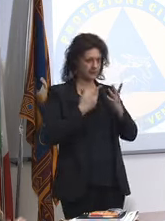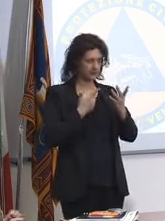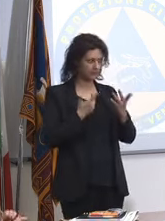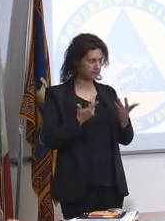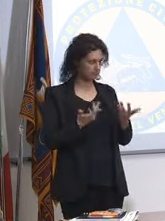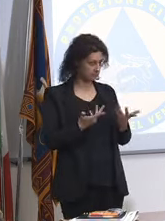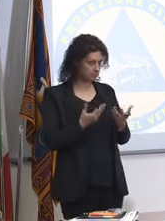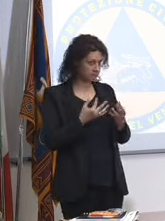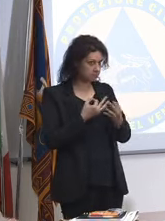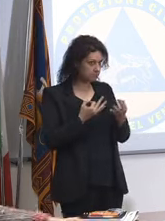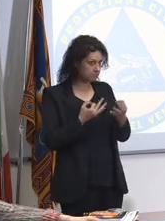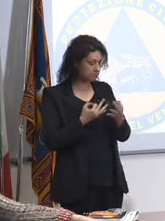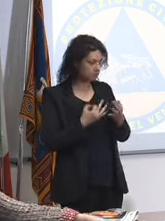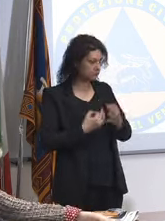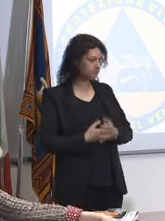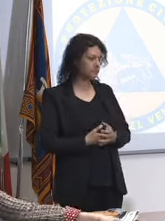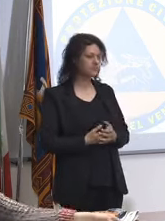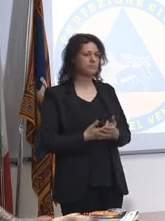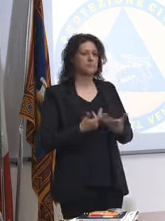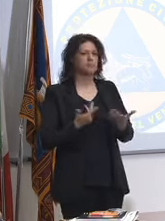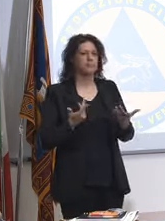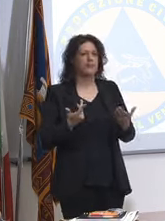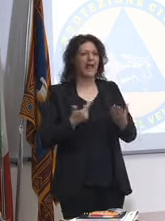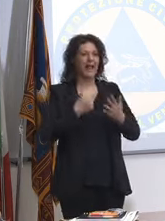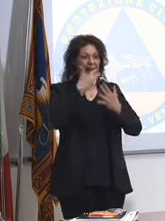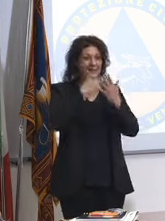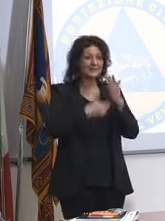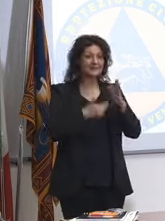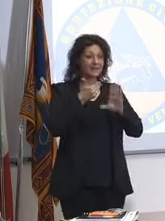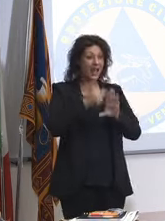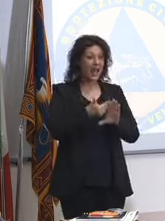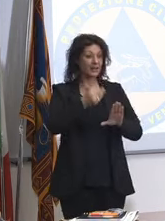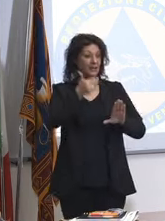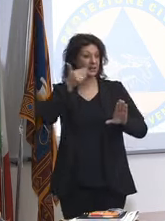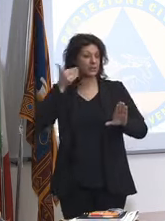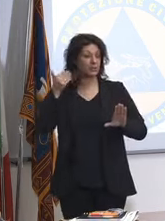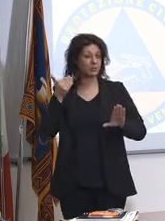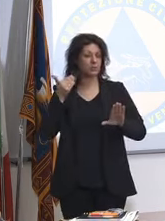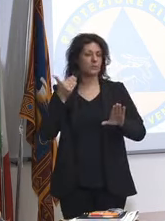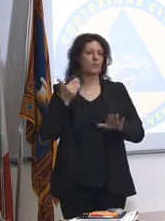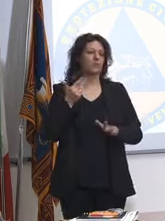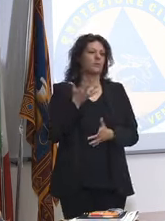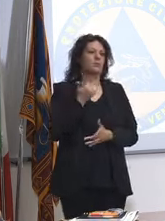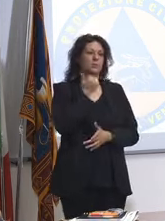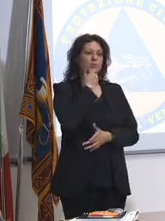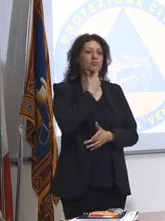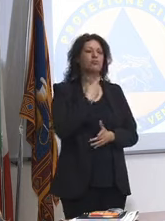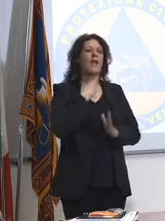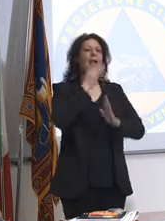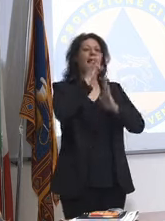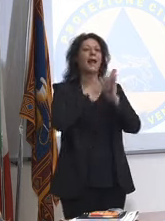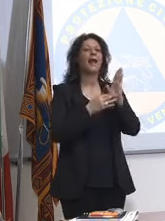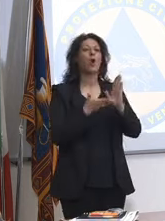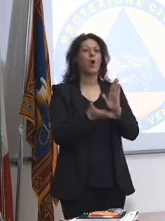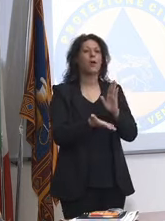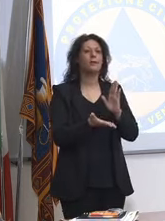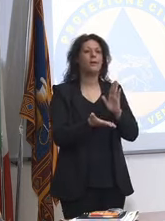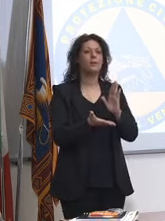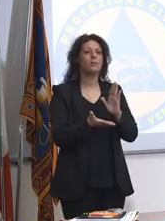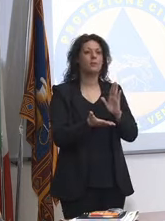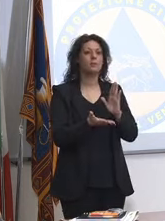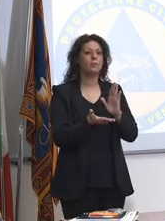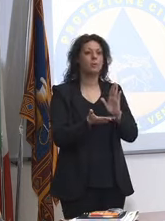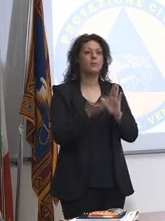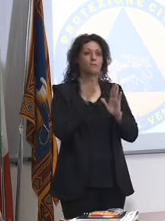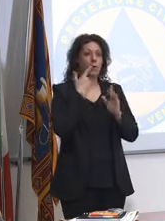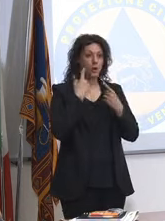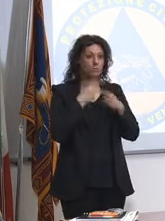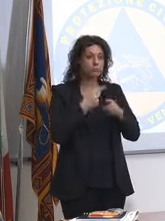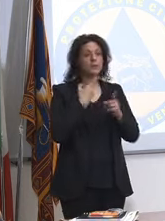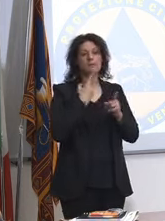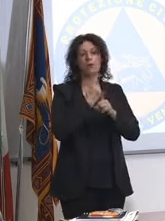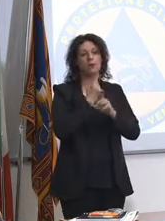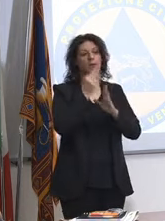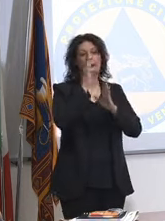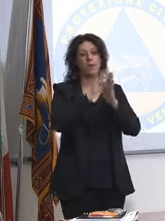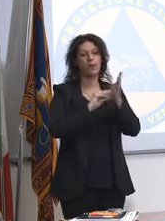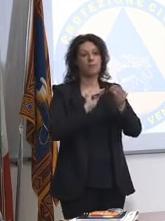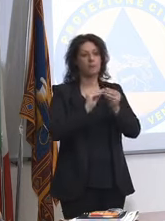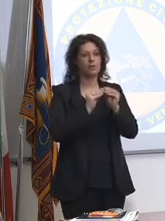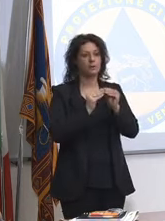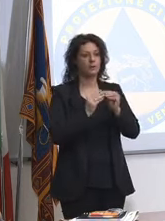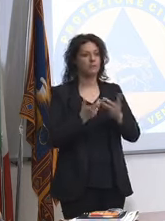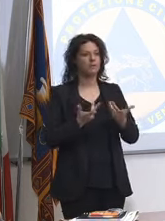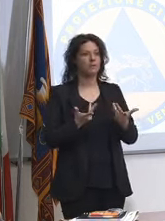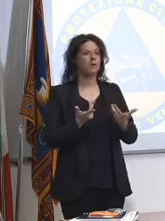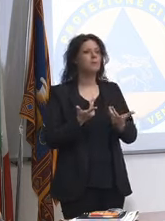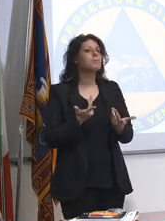Anticipare la presentazione delle liste, a parte il fatto che c'è un regolamento, bisogna far modificare il regolamento, ma il vero tema è che sono loro che si sono creati